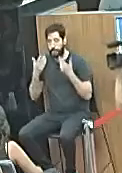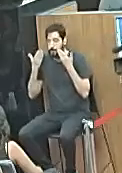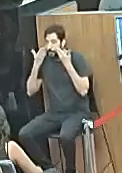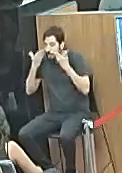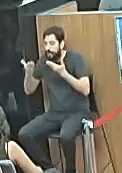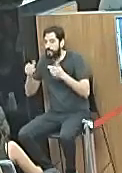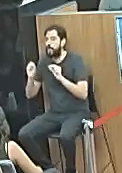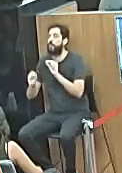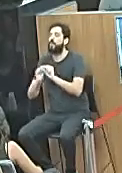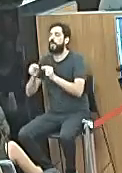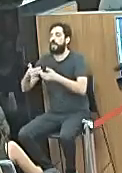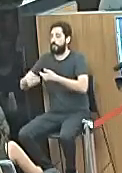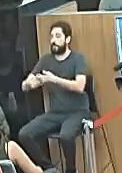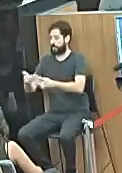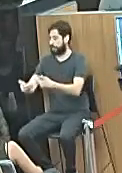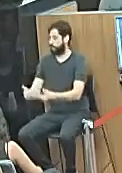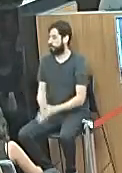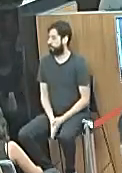esse processo